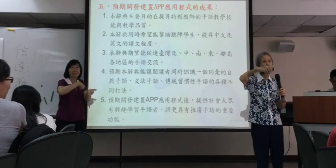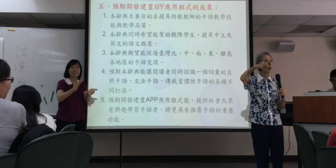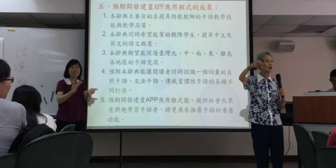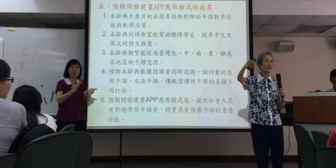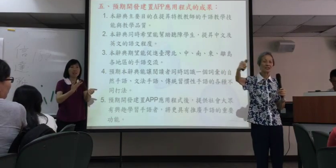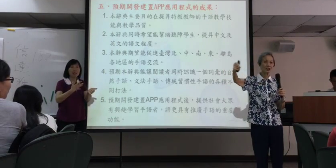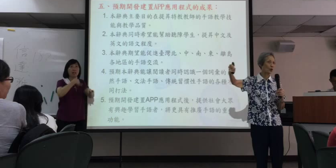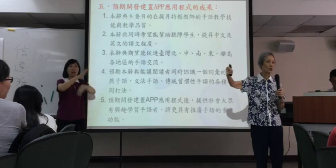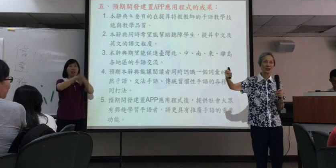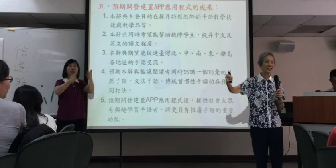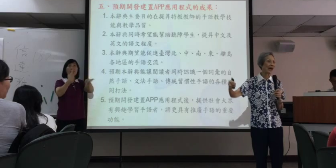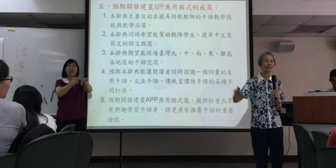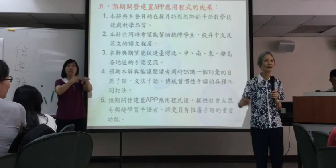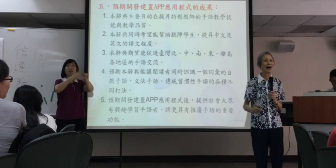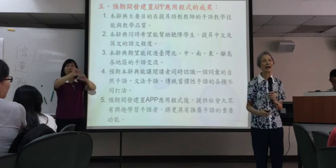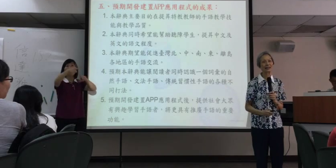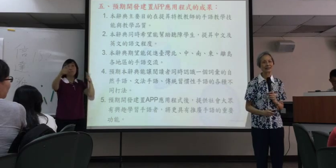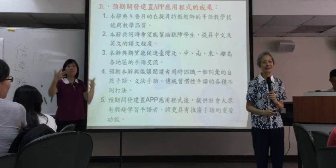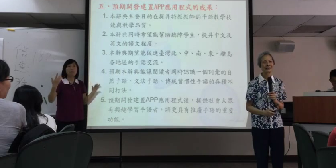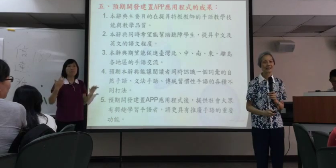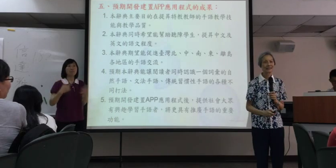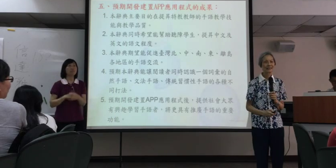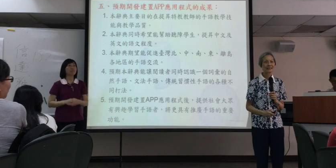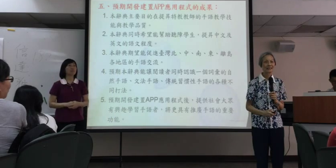各地区有不同的手语的打法，